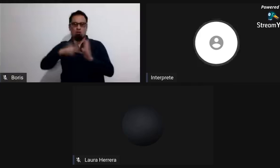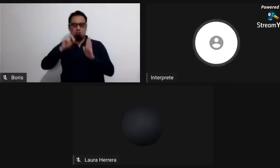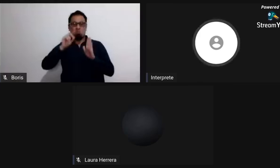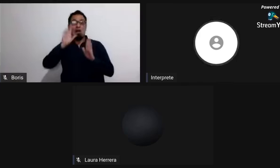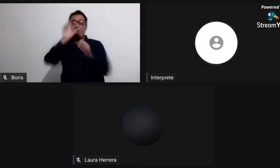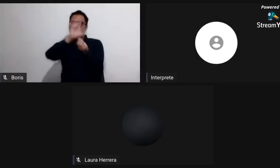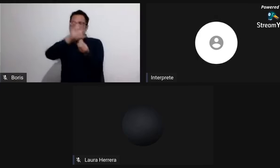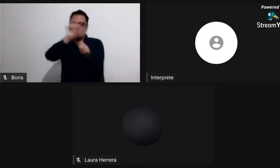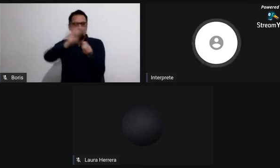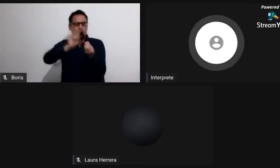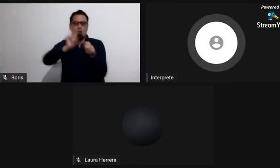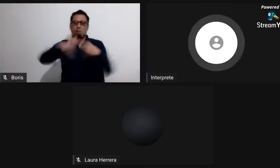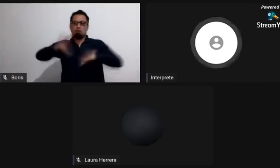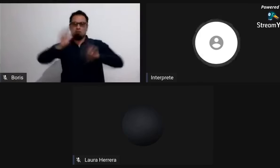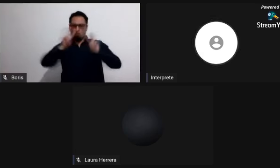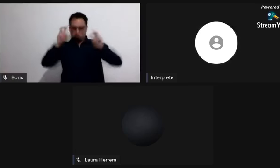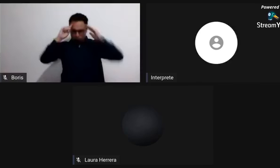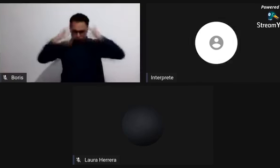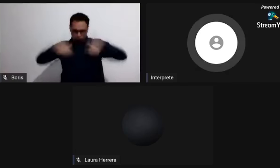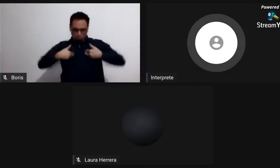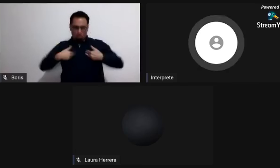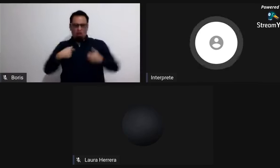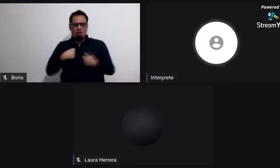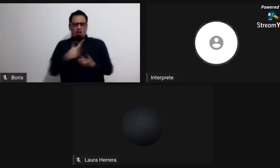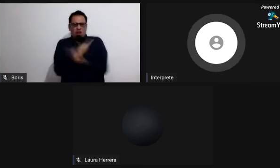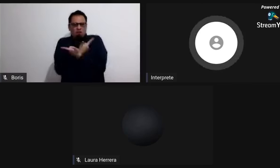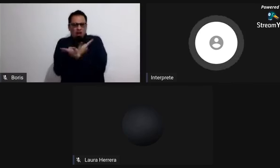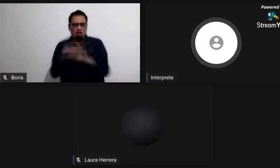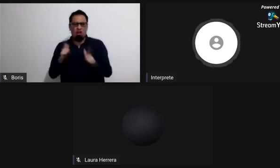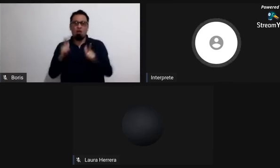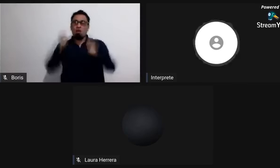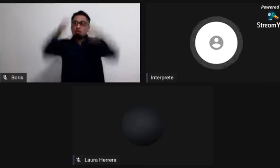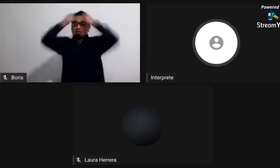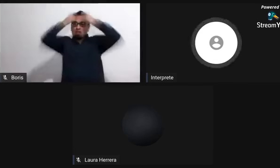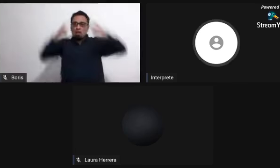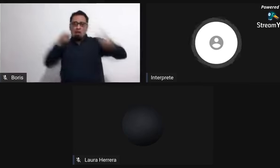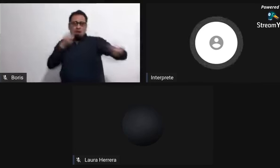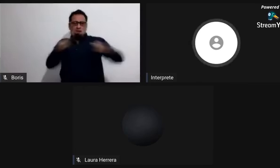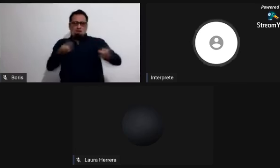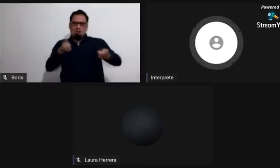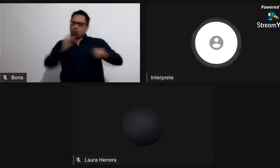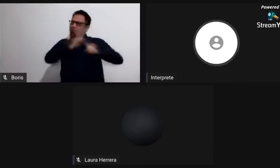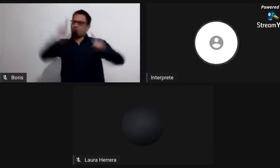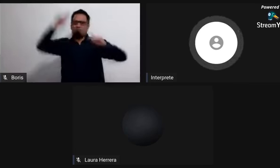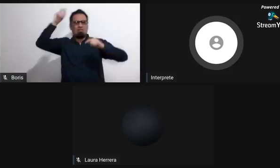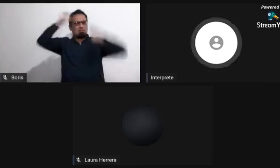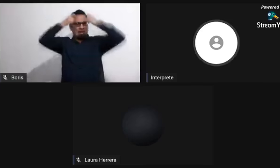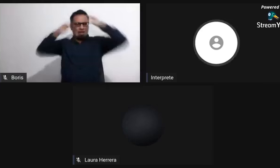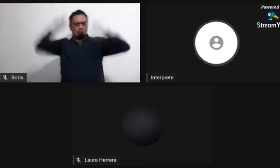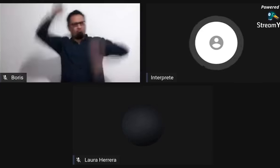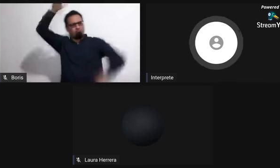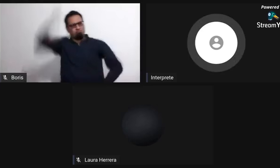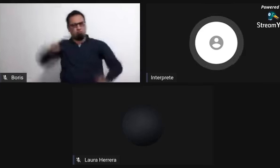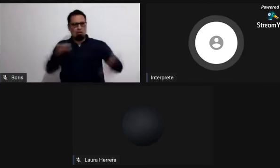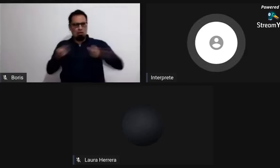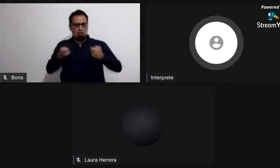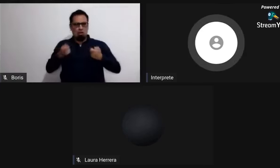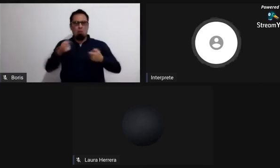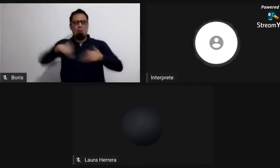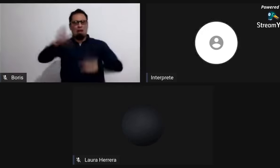política liberal, pues las personas ya no querían seguir bajo la dominación de una corona,